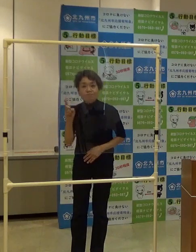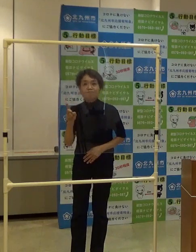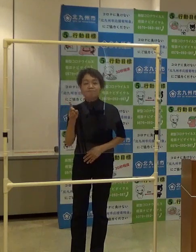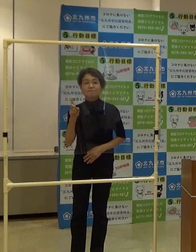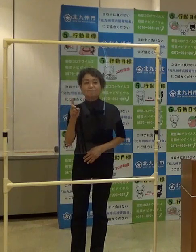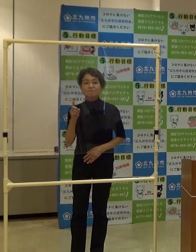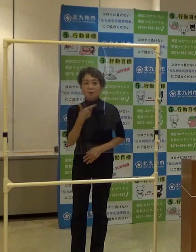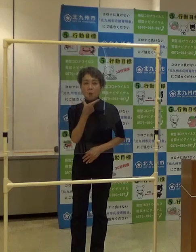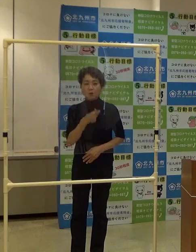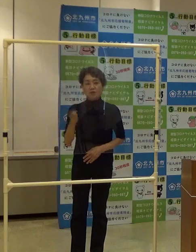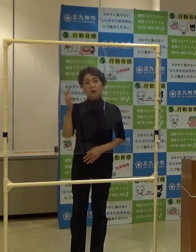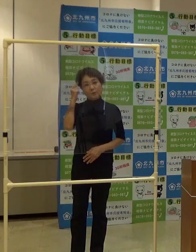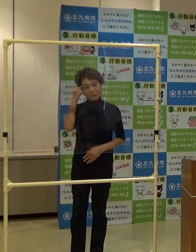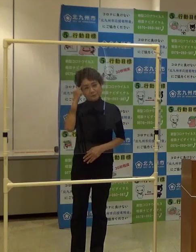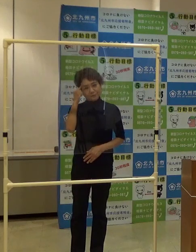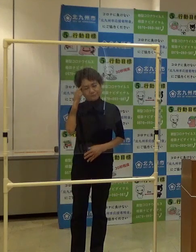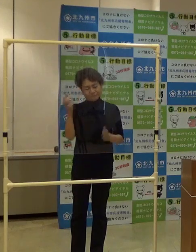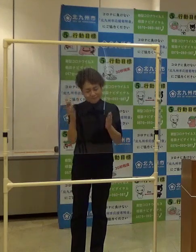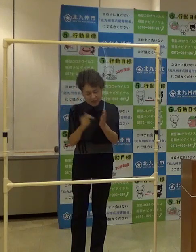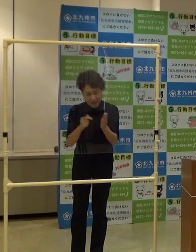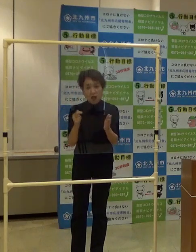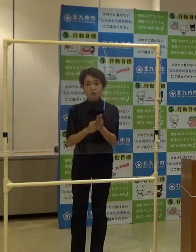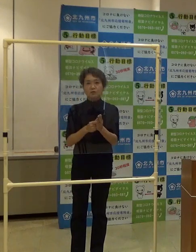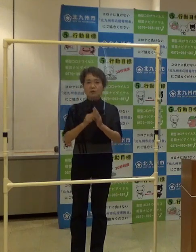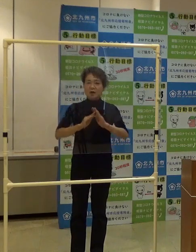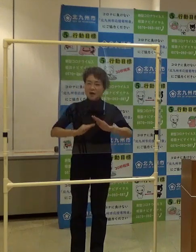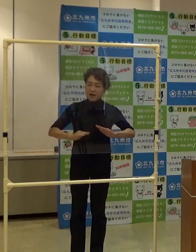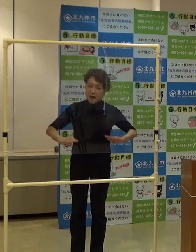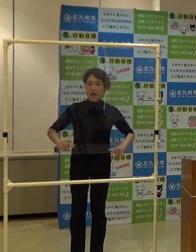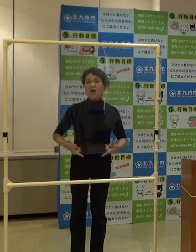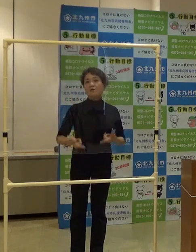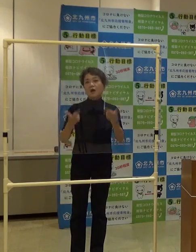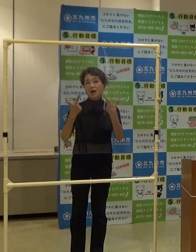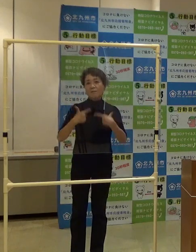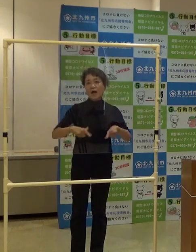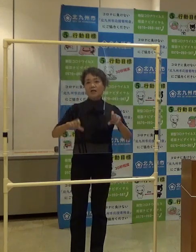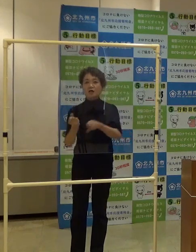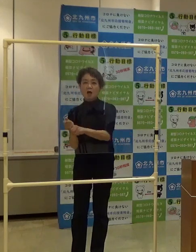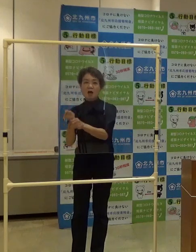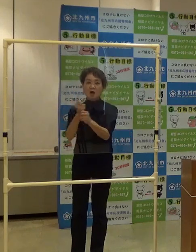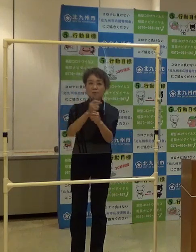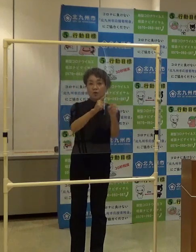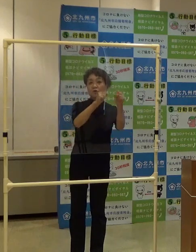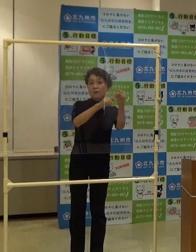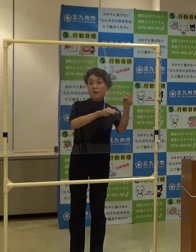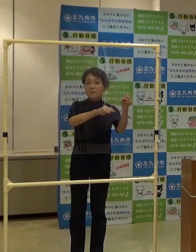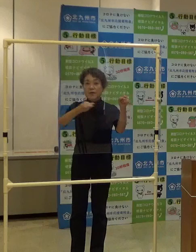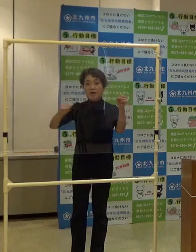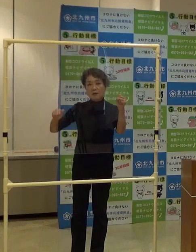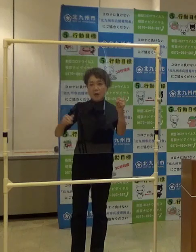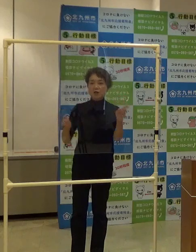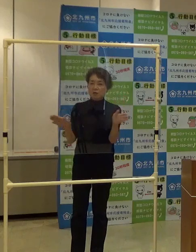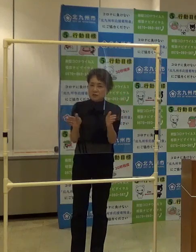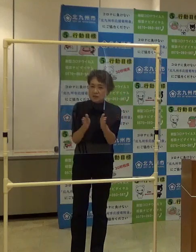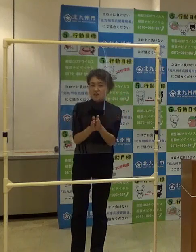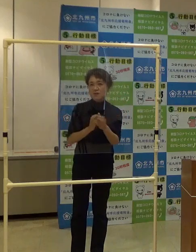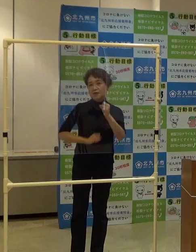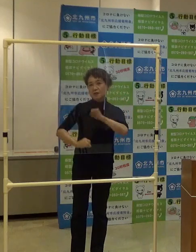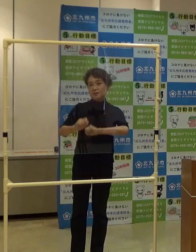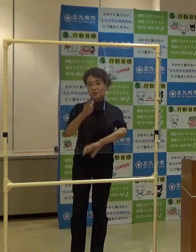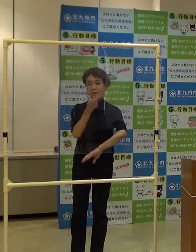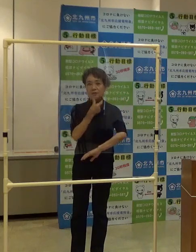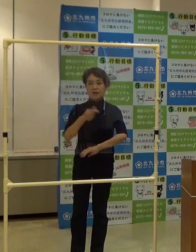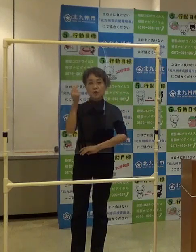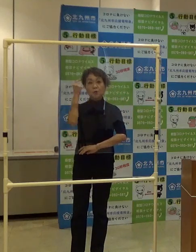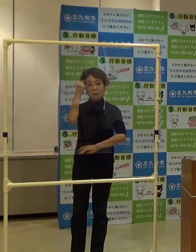たいのであります。一日も早く平穏な日常が戻るように市民の皆様で一丸となって取り組んでまいります